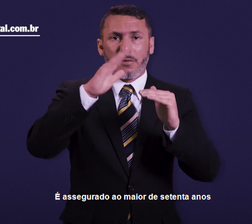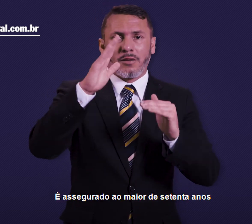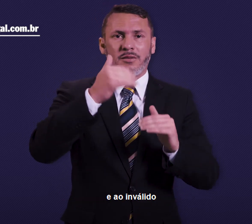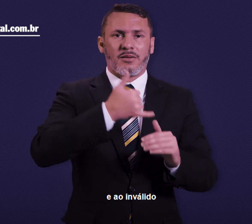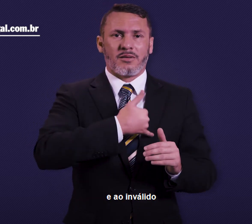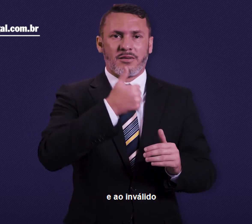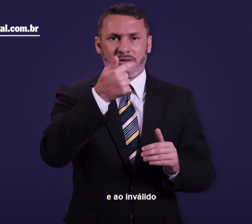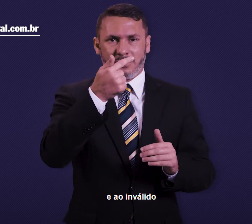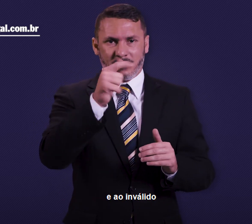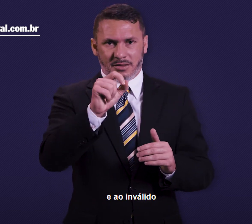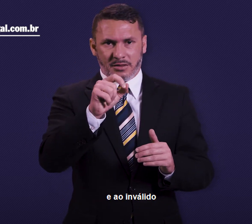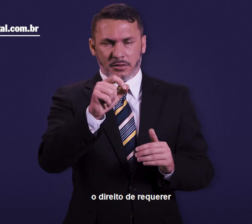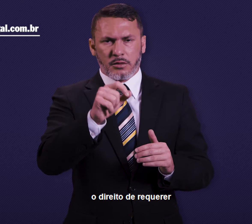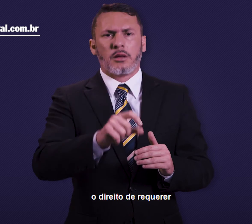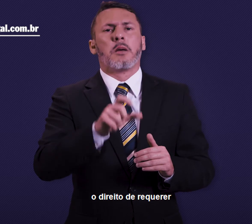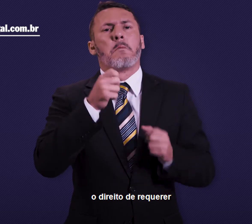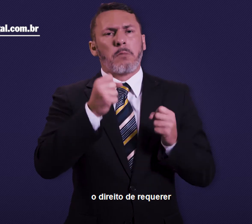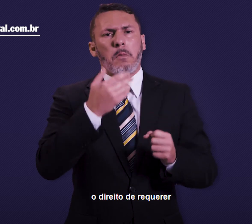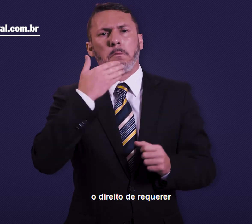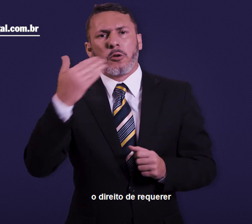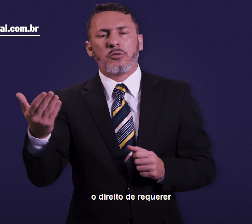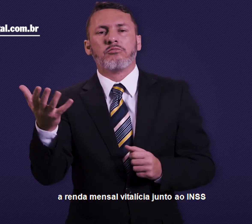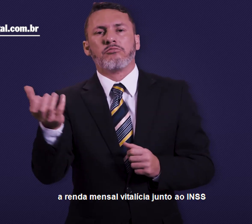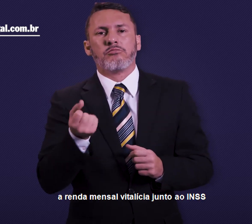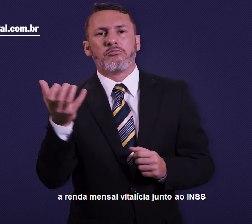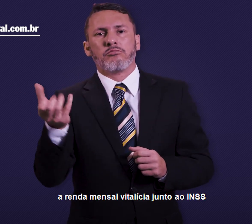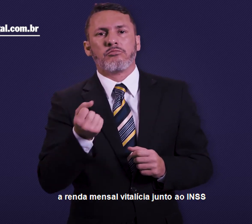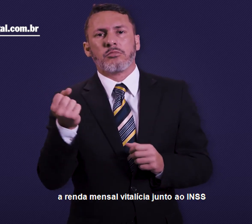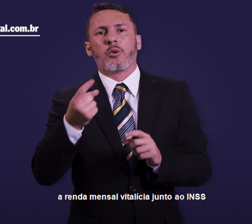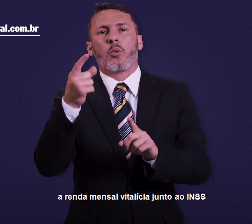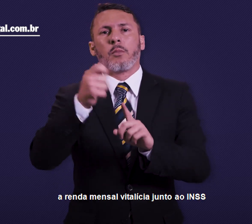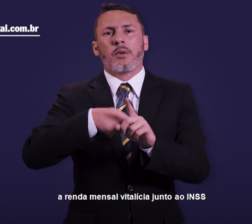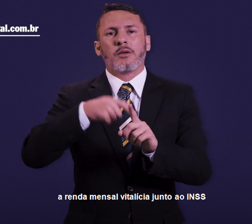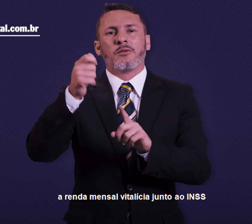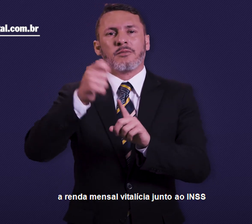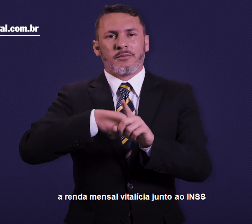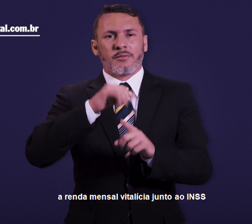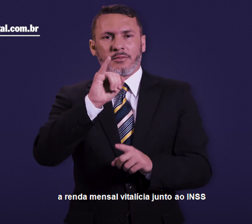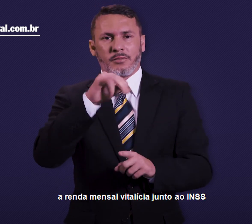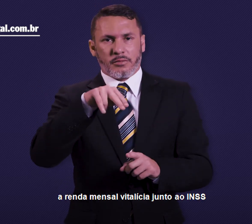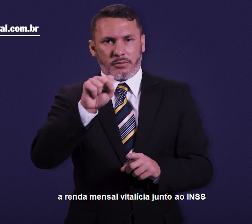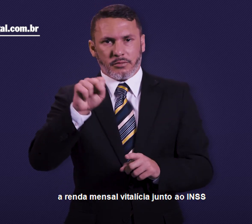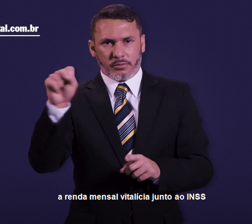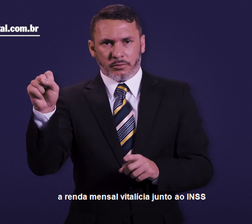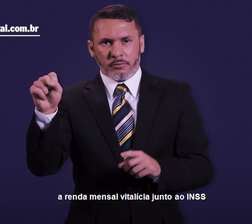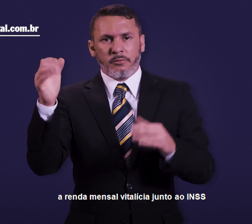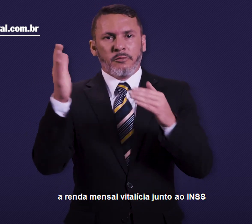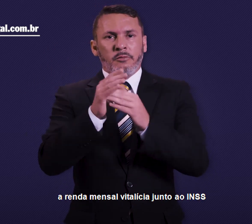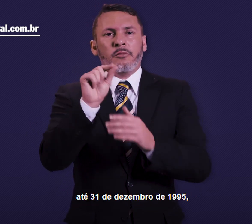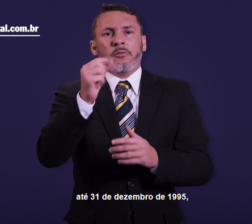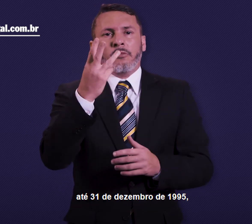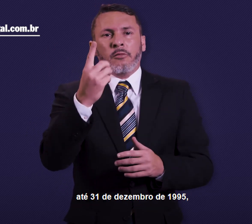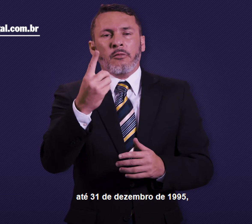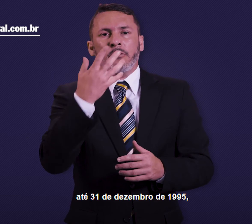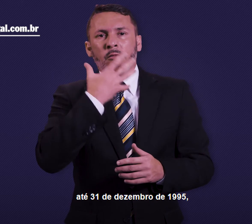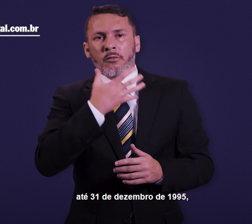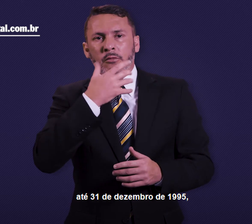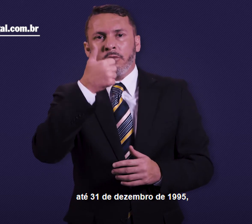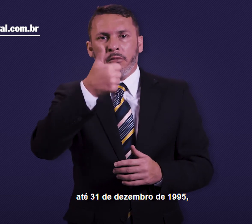anos e ao inválido o direito de requerer a renda mensal vitalícia junto ao INSS até 31 de